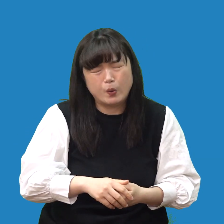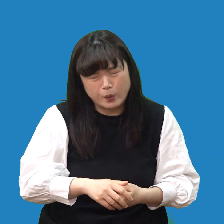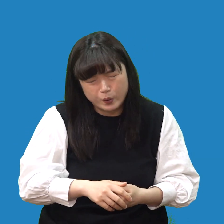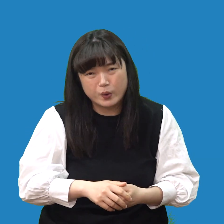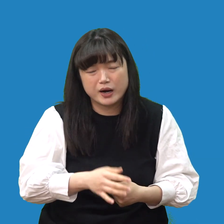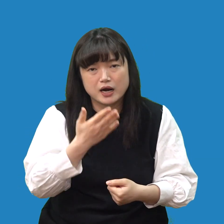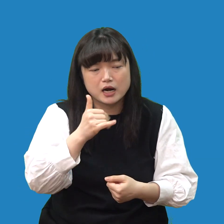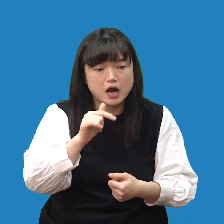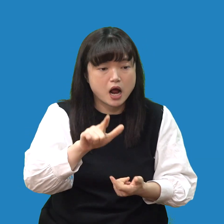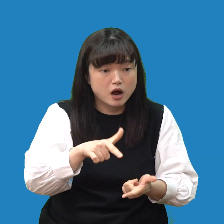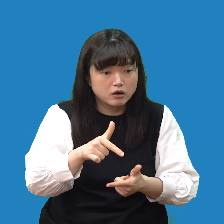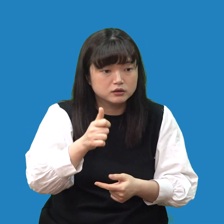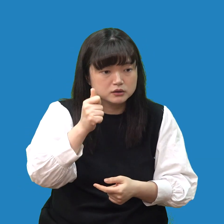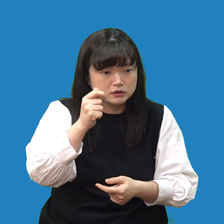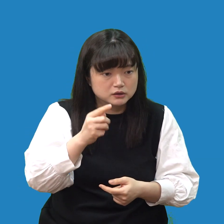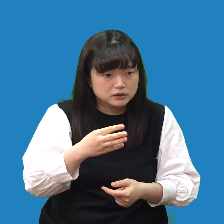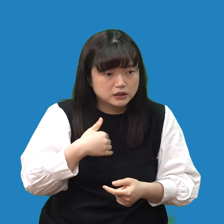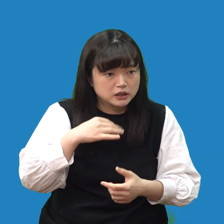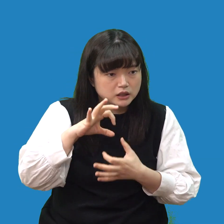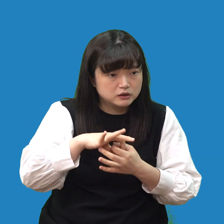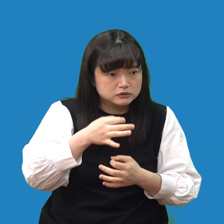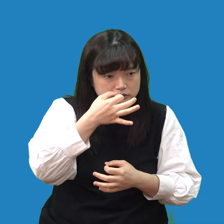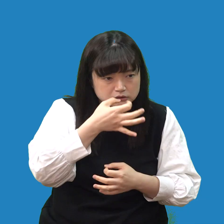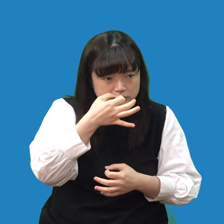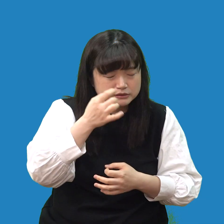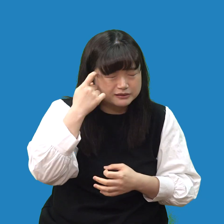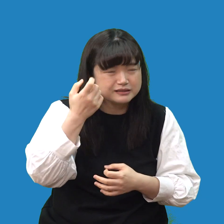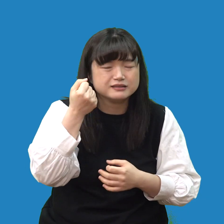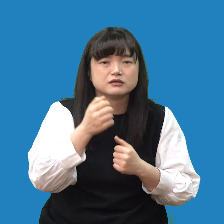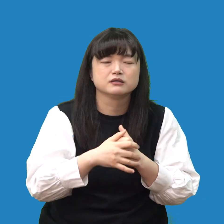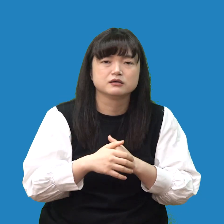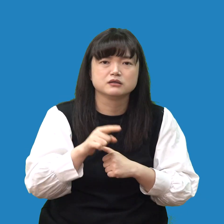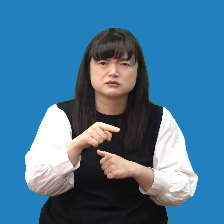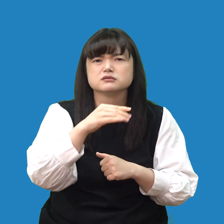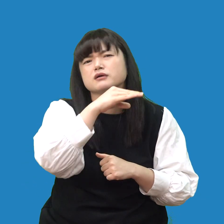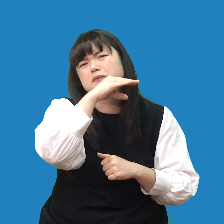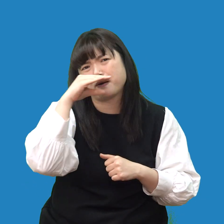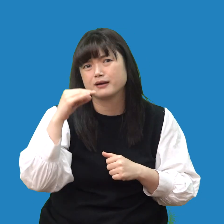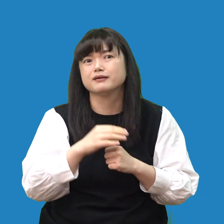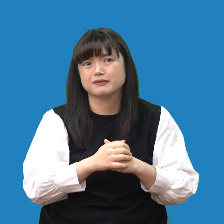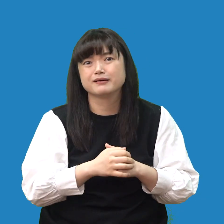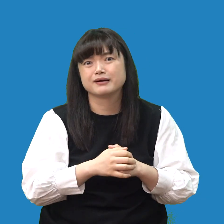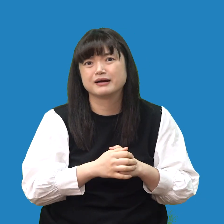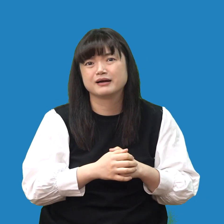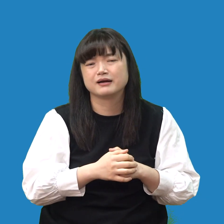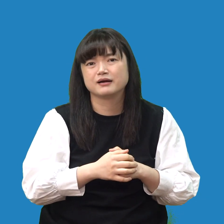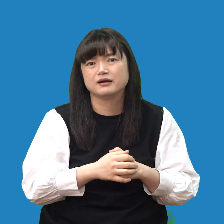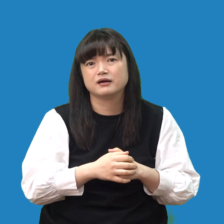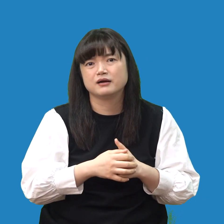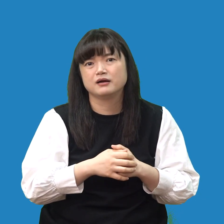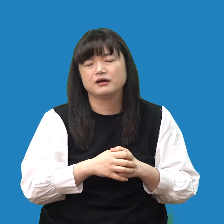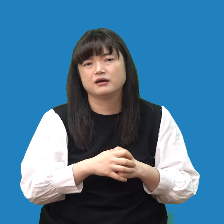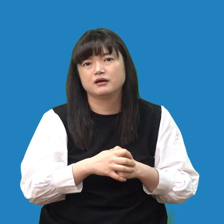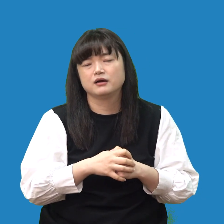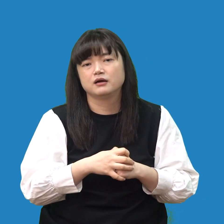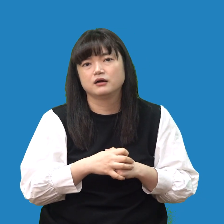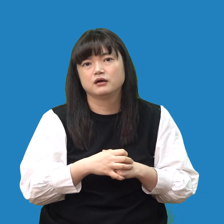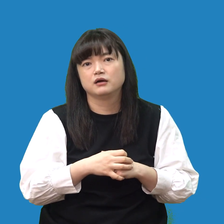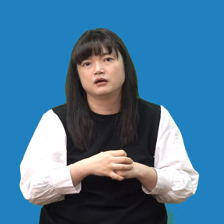생각과 하루에도 몇 번씩 싸운다고 합니다. 그런데 그게 정상입니다. 그게 정상입니다.